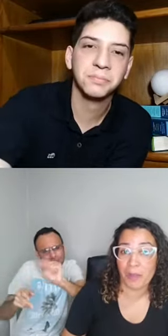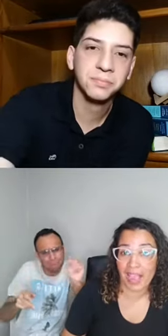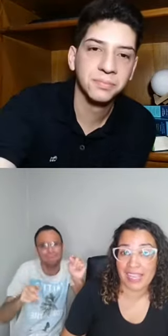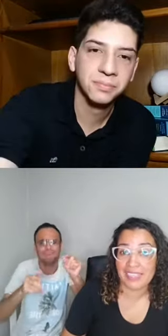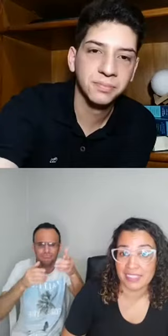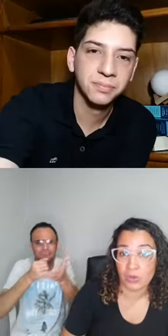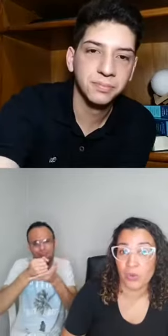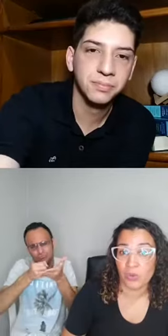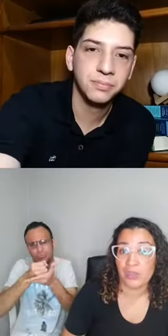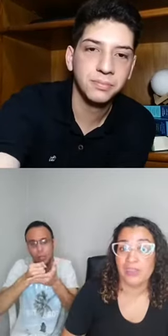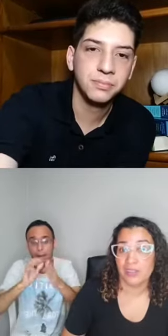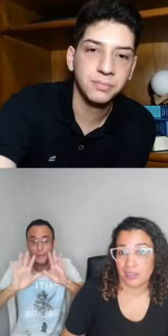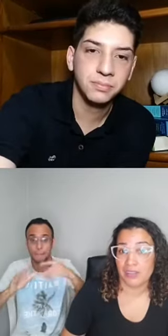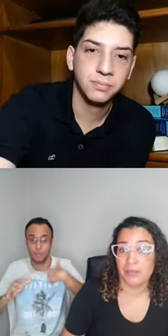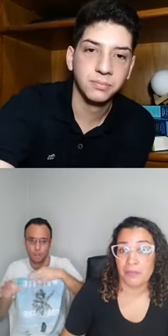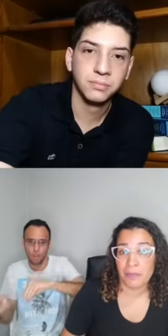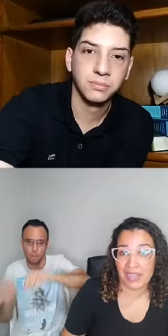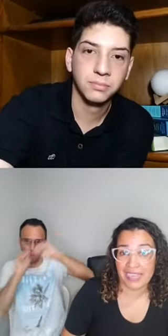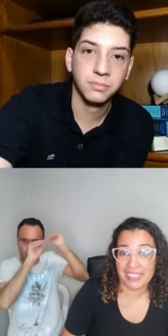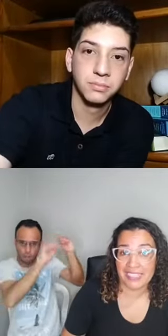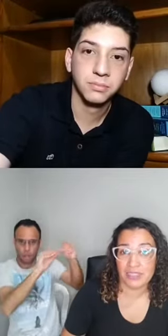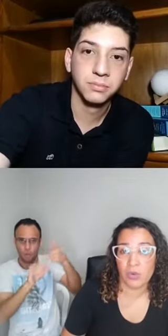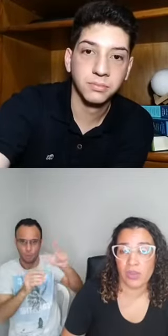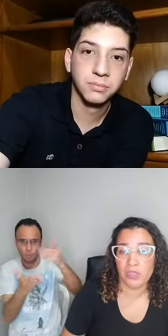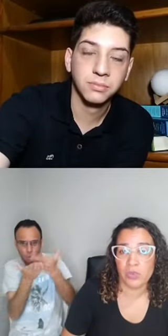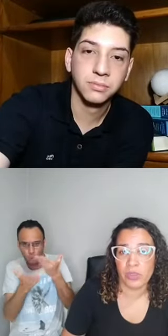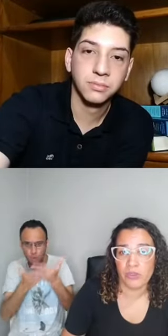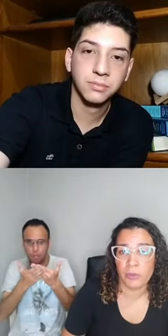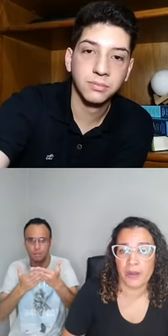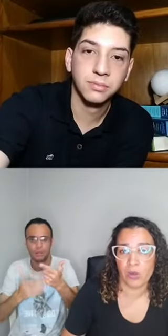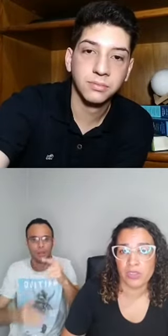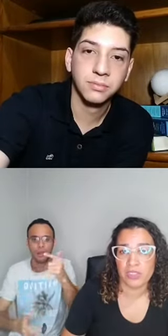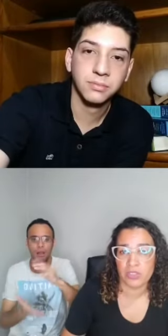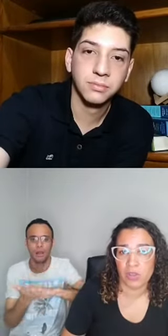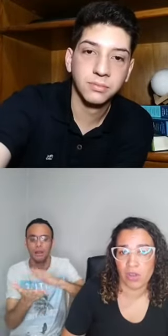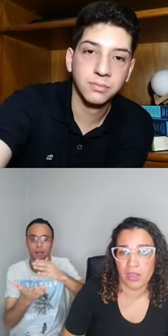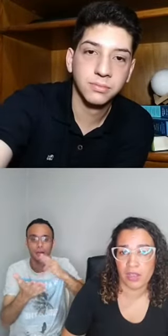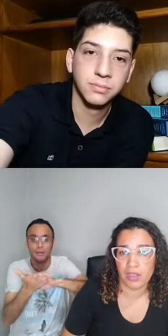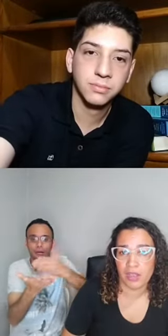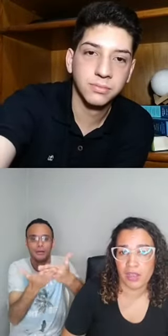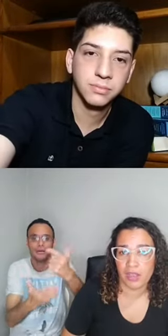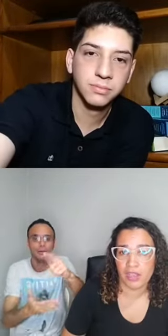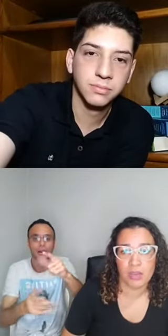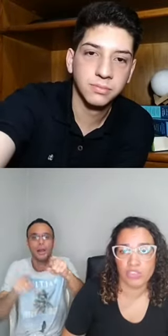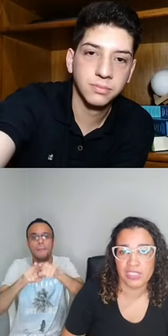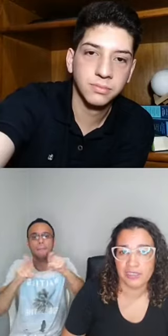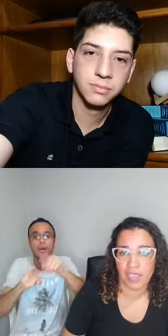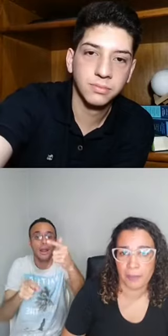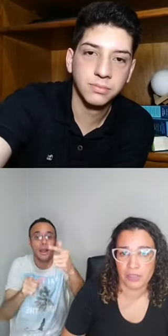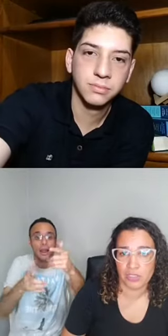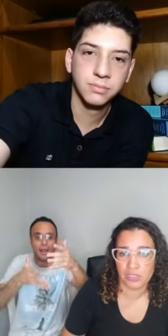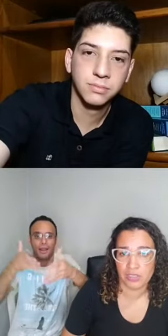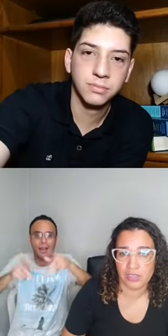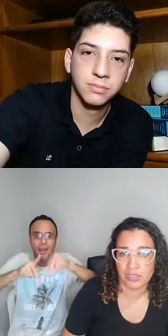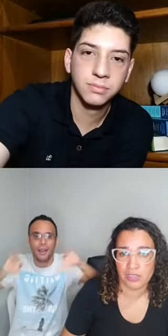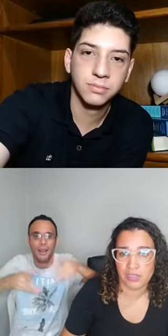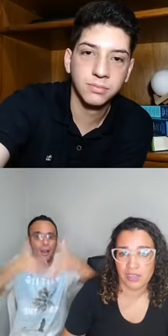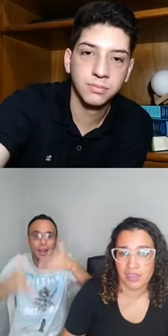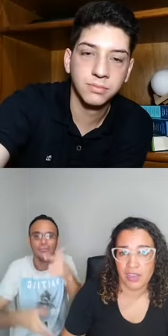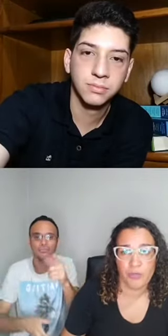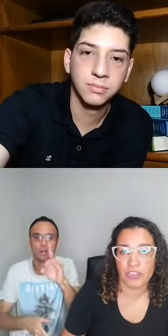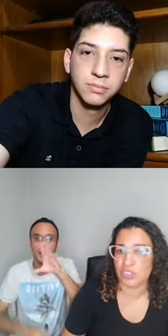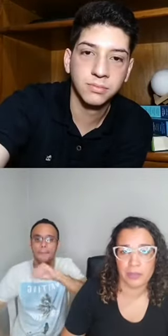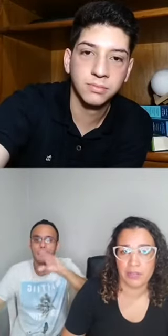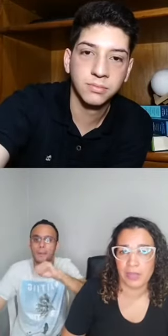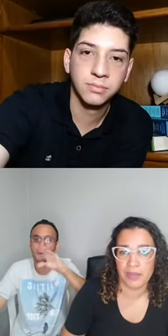sabiam o básico, mas quando eu fui para outra escola, não tinha intérprete.